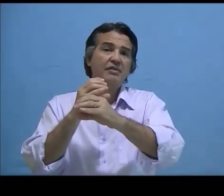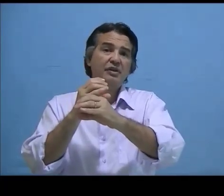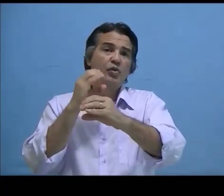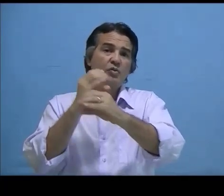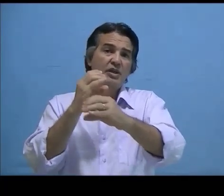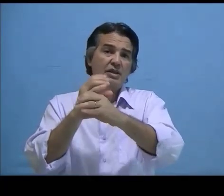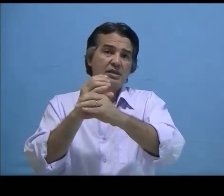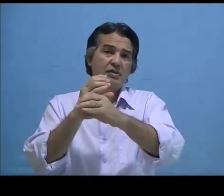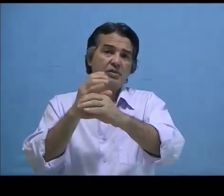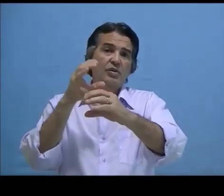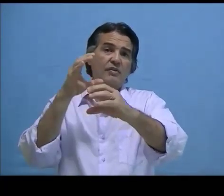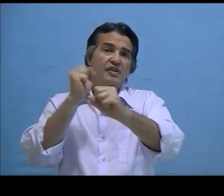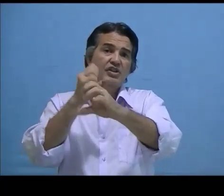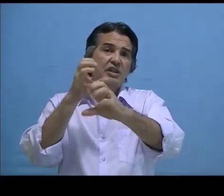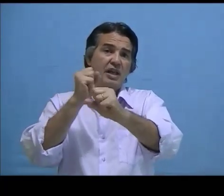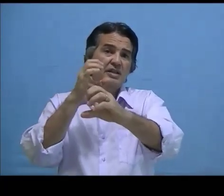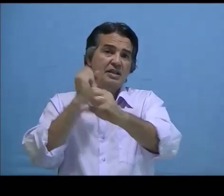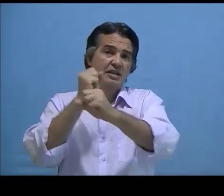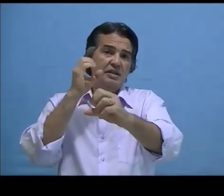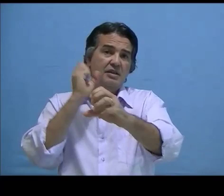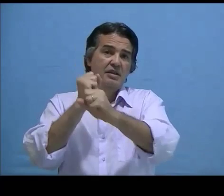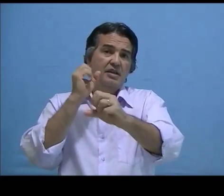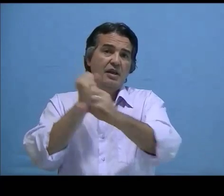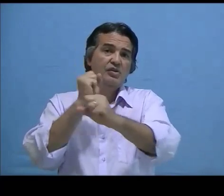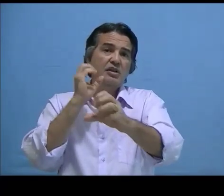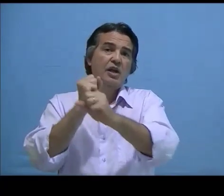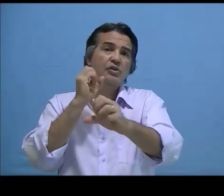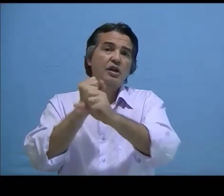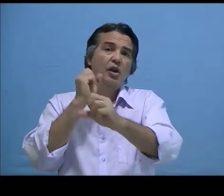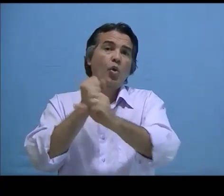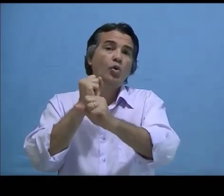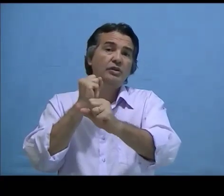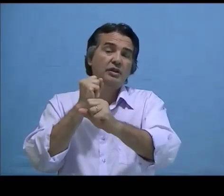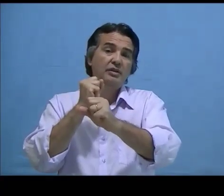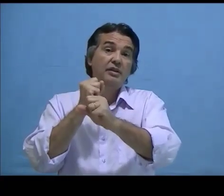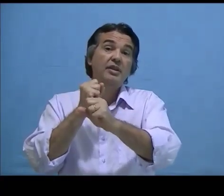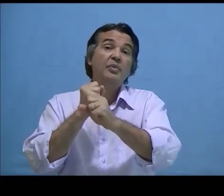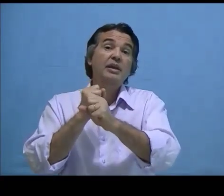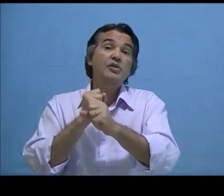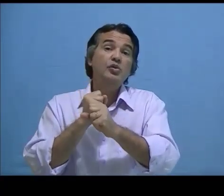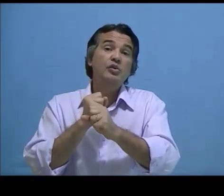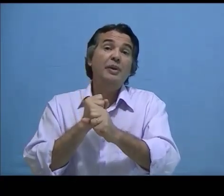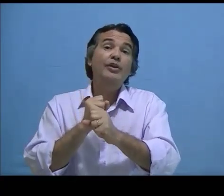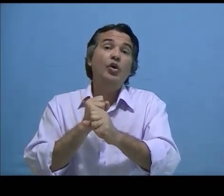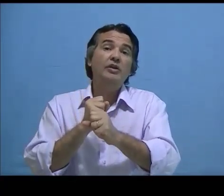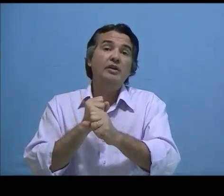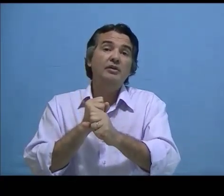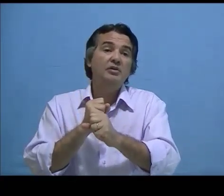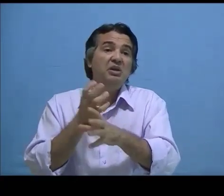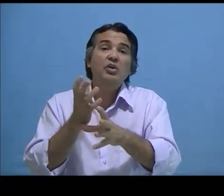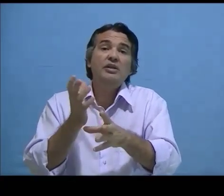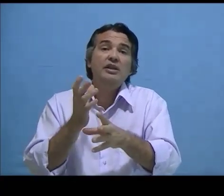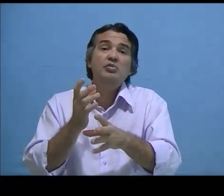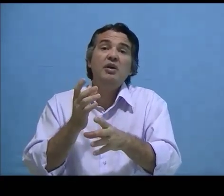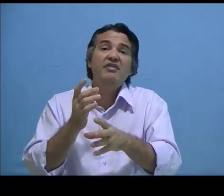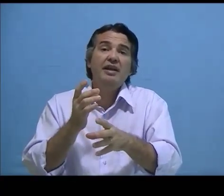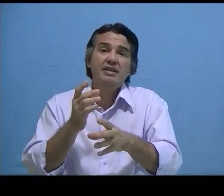havendo comunicação. Então agora fechando em S, é o sinal de conta. Também eles usam para nota. Uma nota de uma